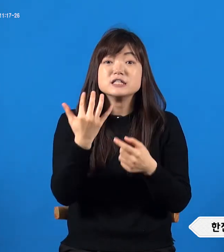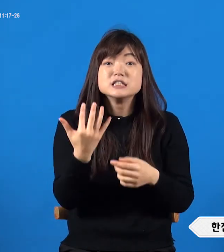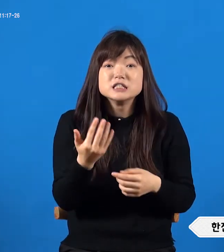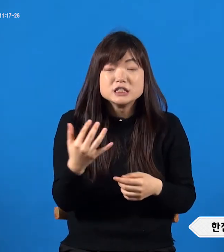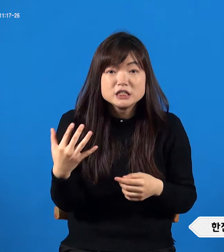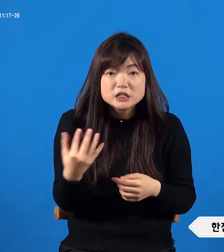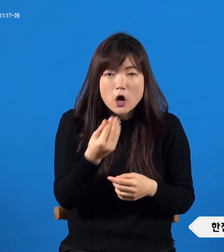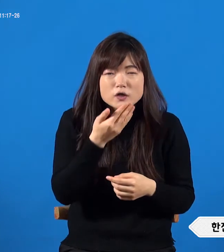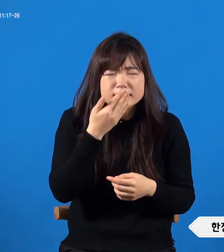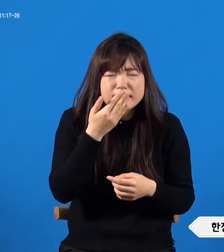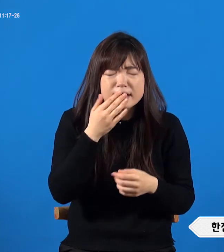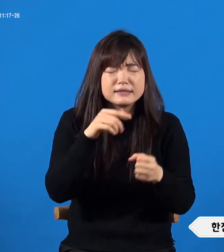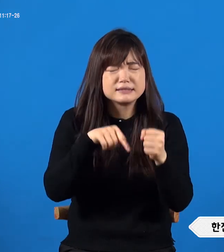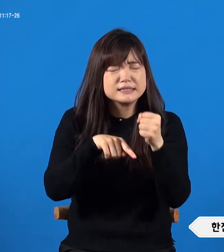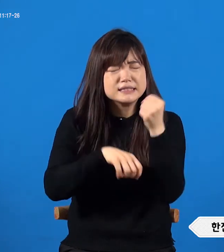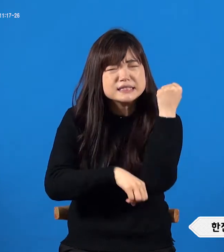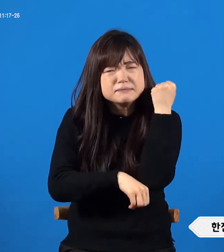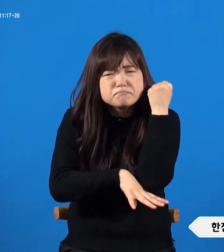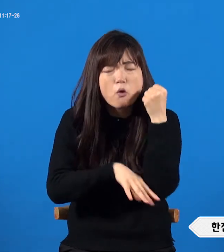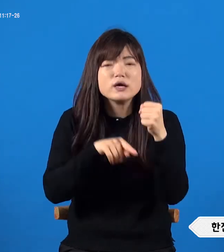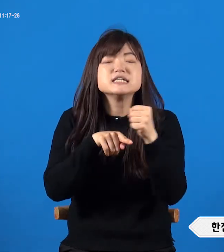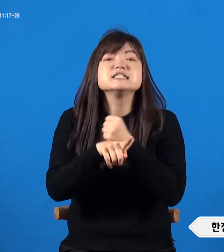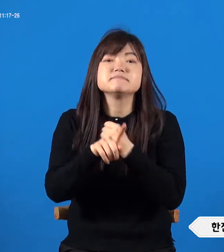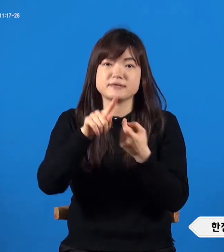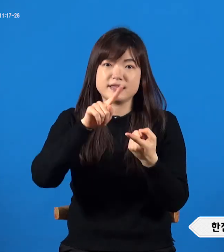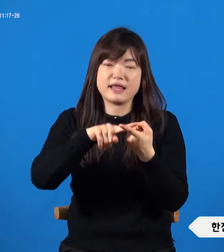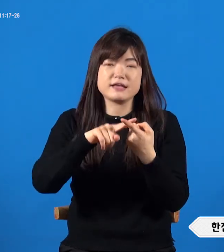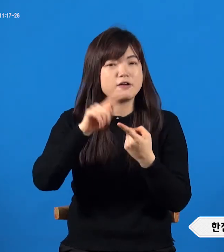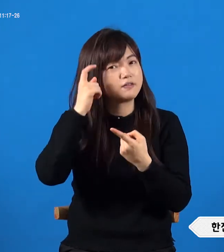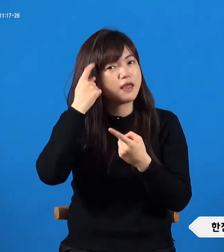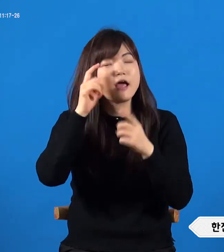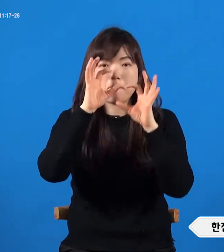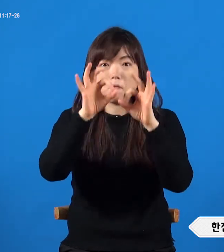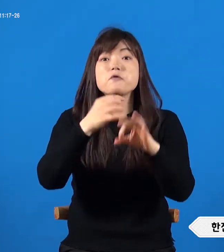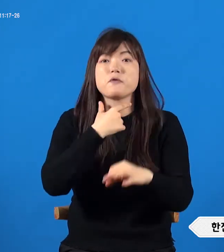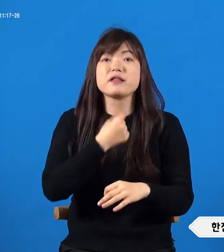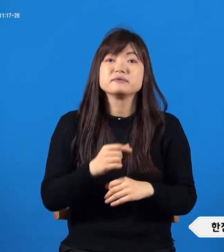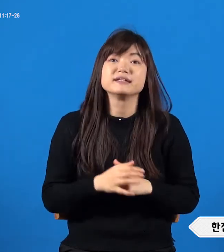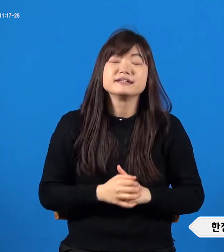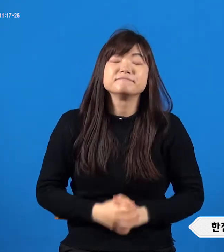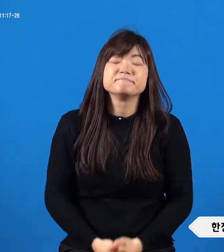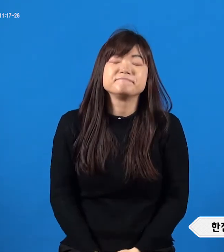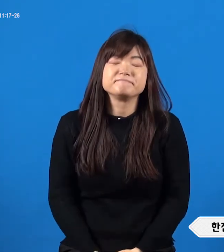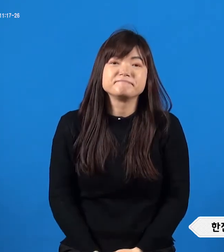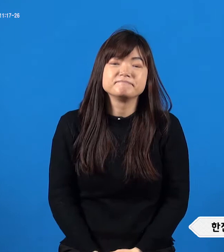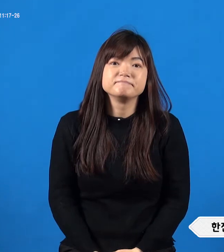그 성찬의 근본 의미를 한번 생각을 해보려고 합니다.